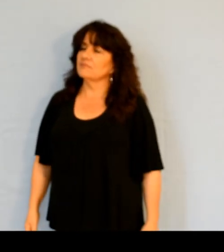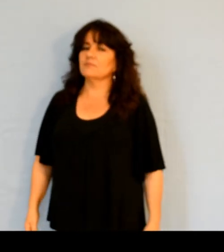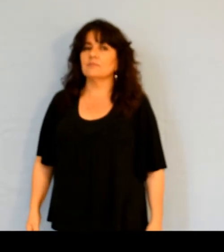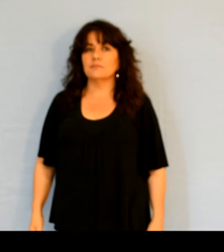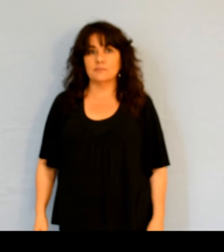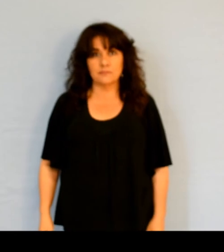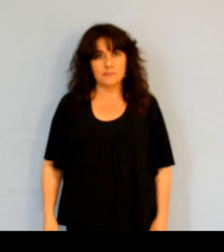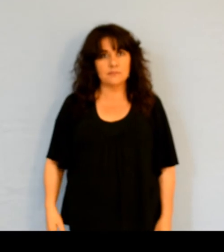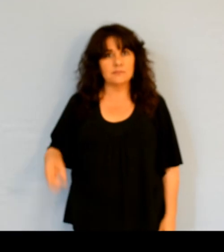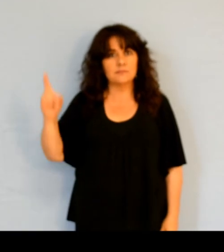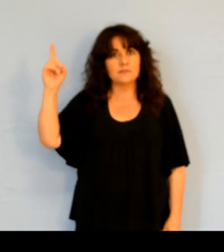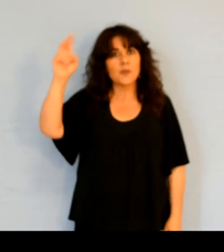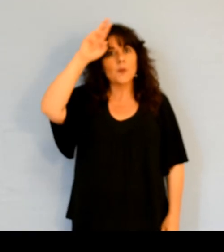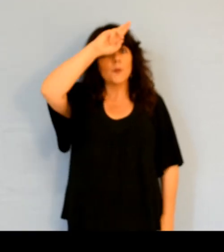Le roi et sa suite